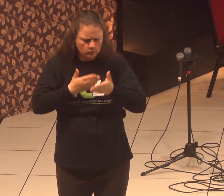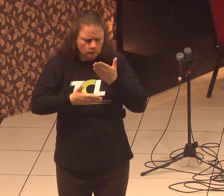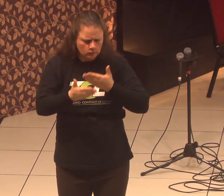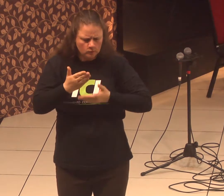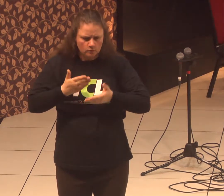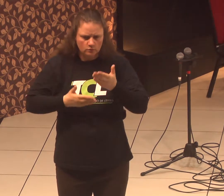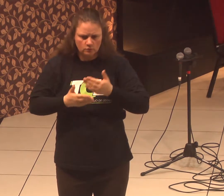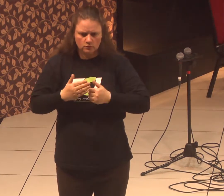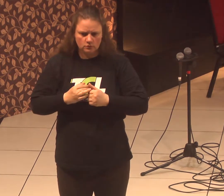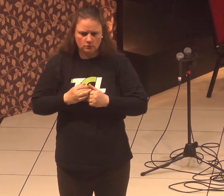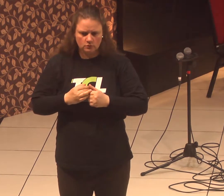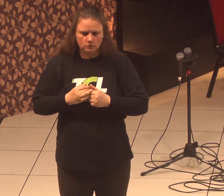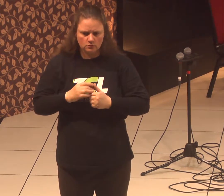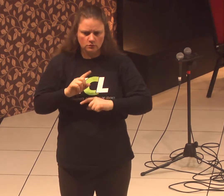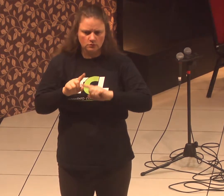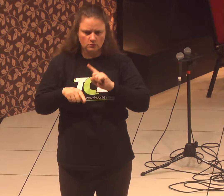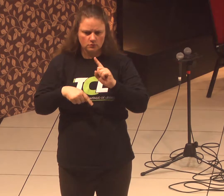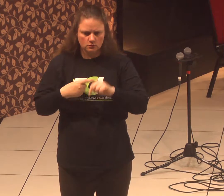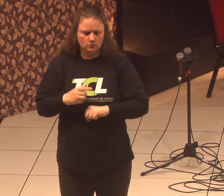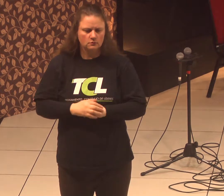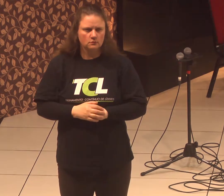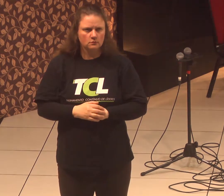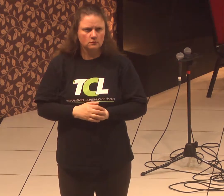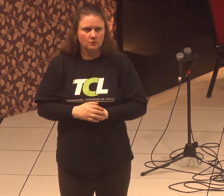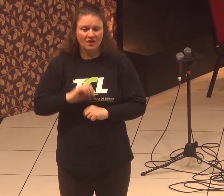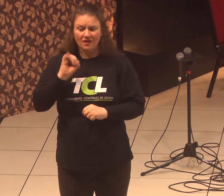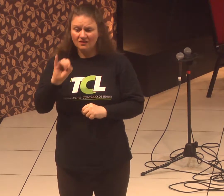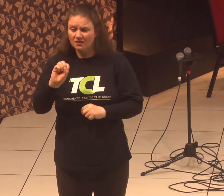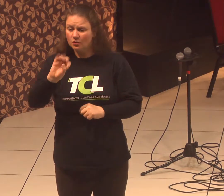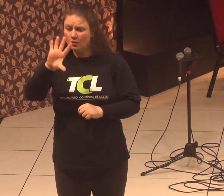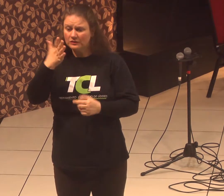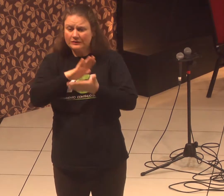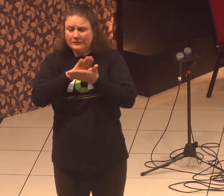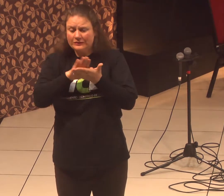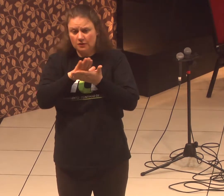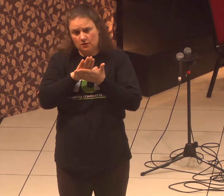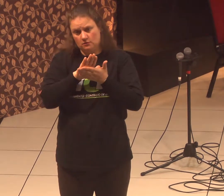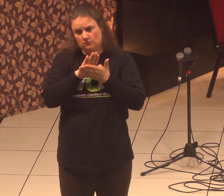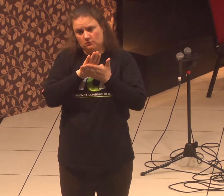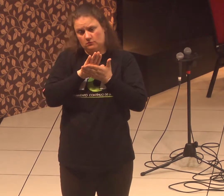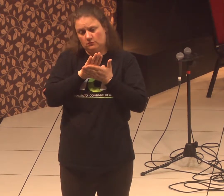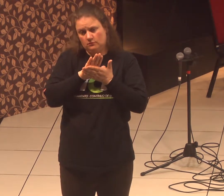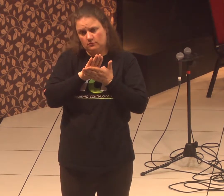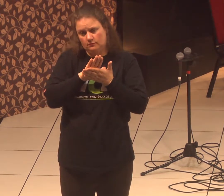E daí você diz, mas e se não acontecer nada? Gente,